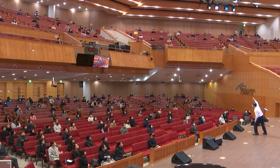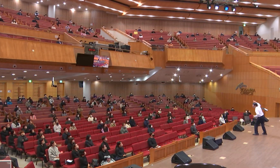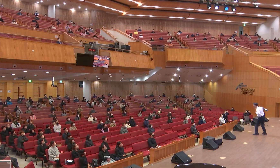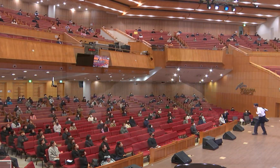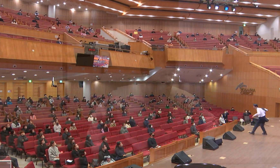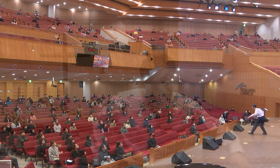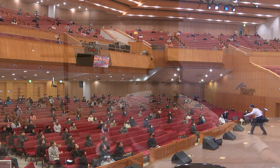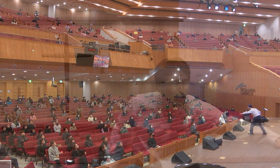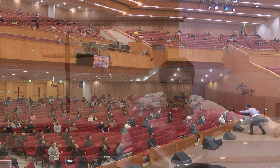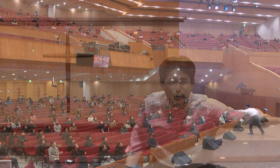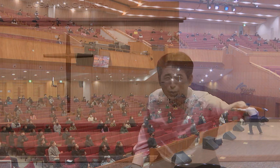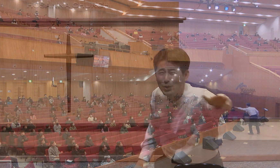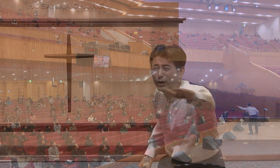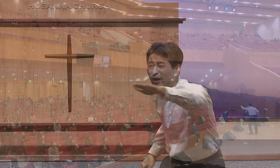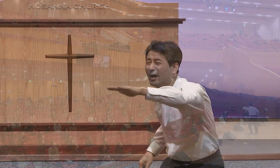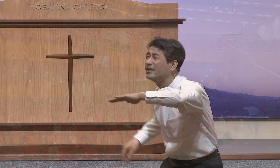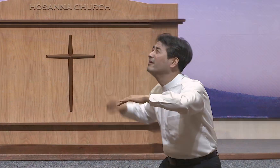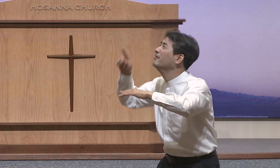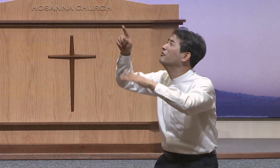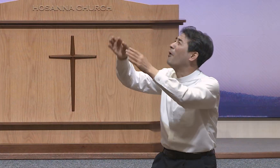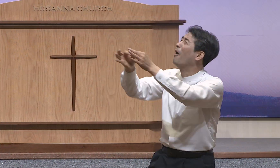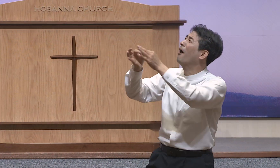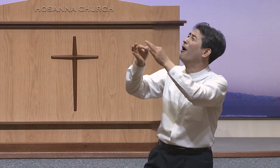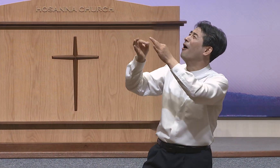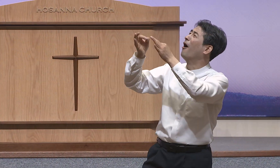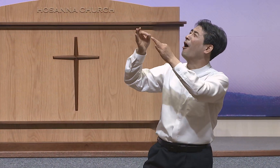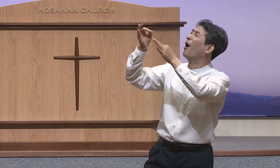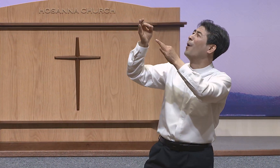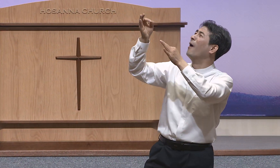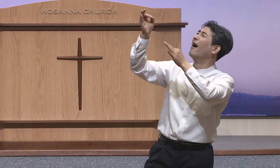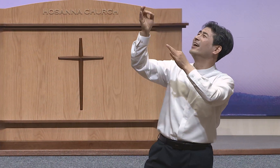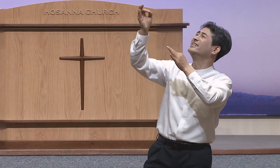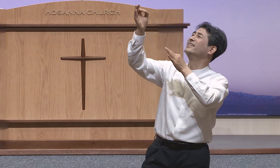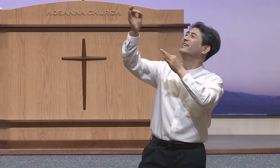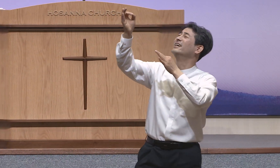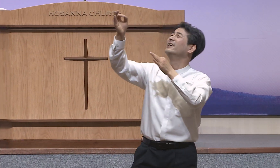거기서 우리 영원히